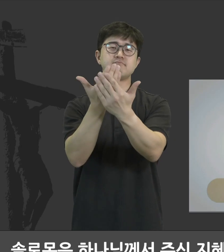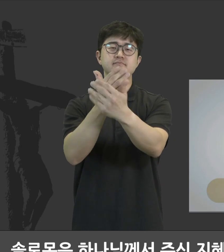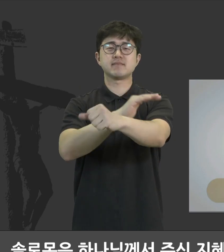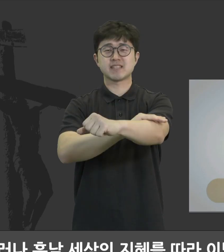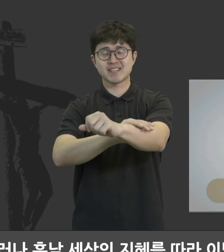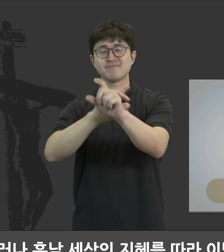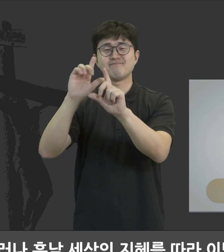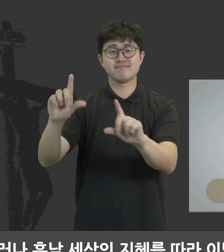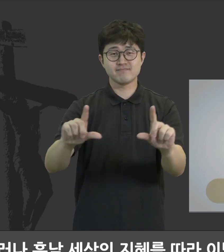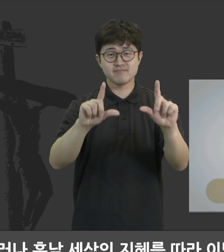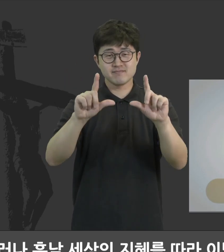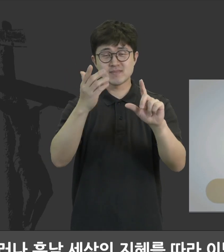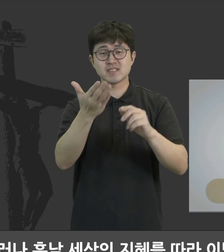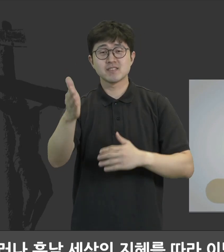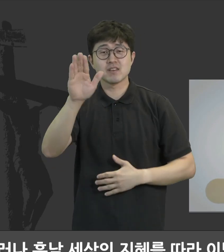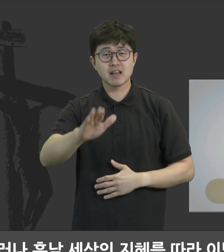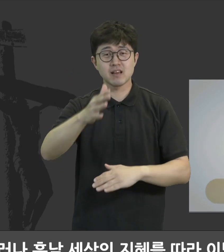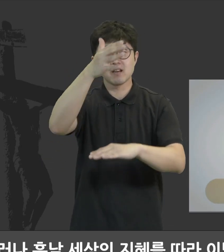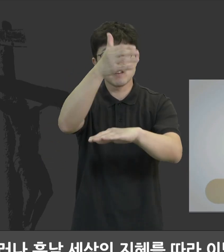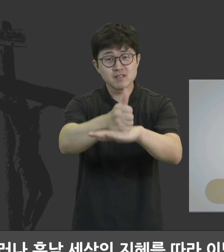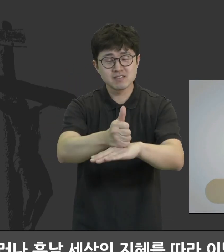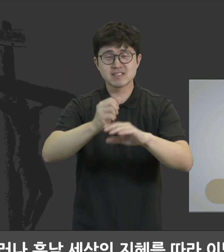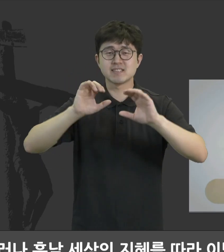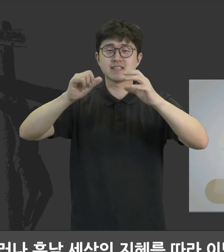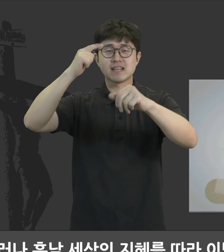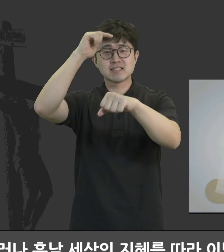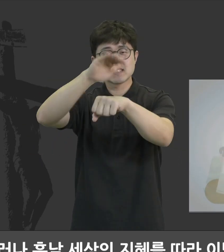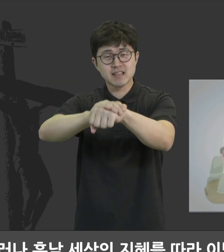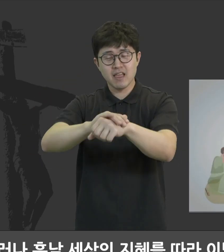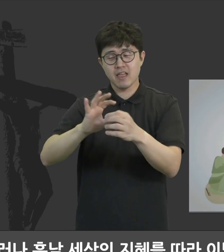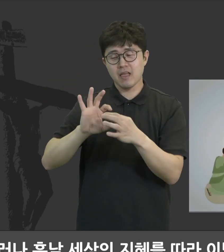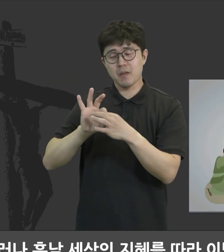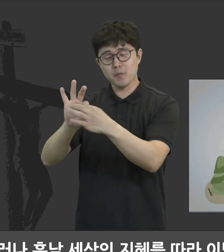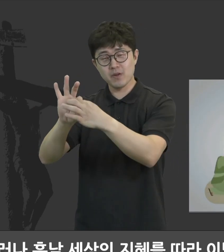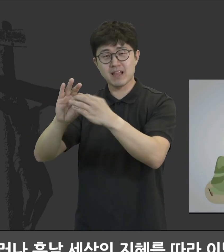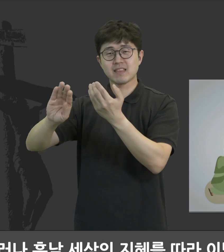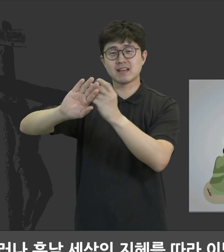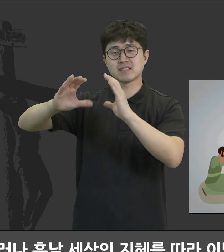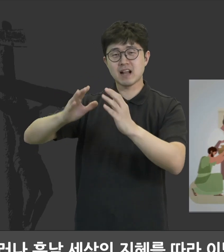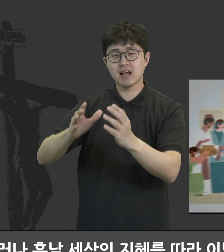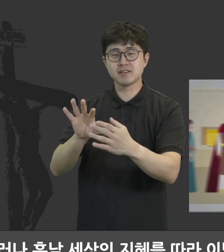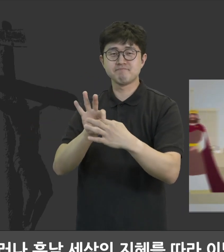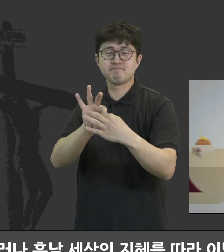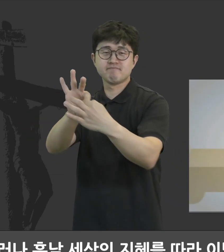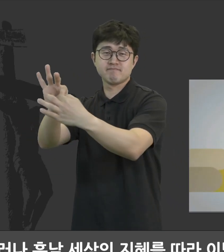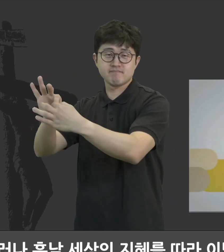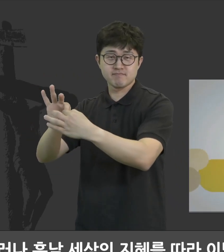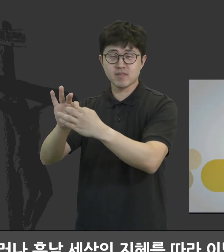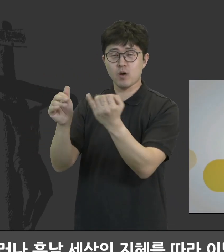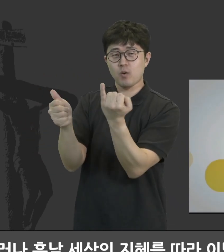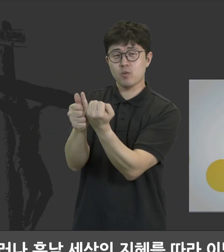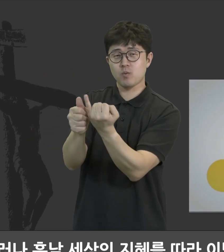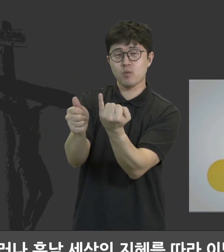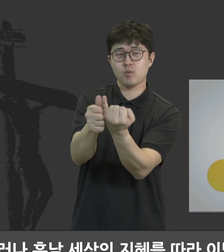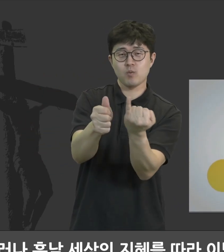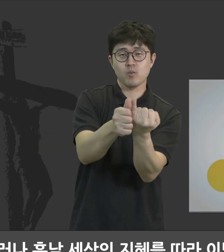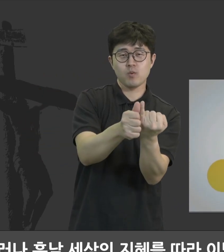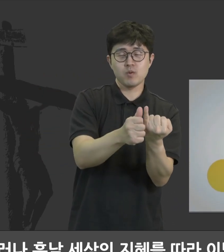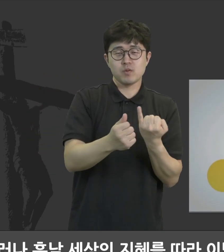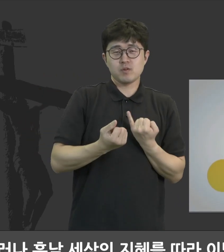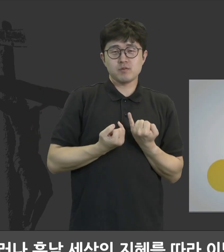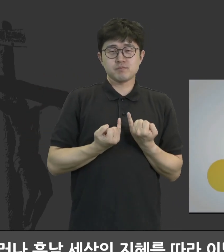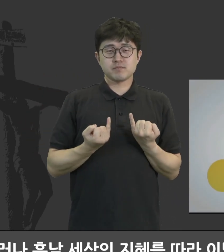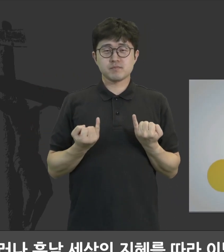합니다. 그러나 훗날 세상의 지혜를 따라 이방 나라와 동맹을 맺고 이방 여인들과 정략